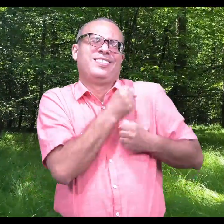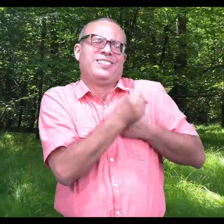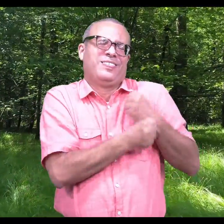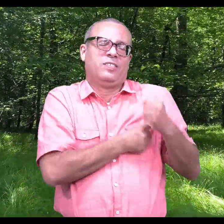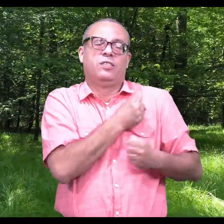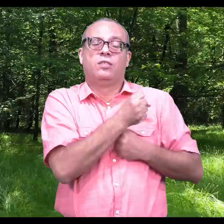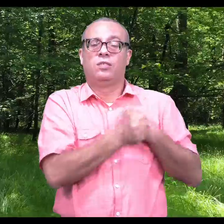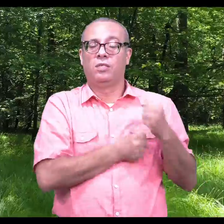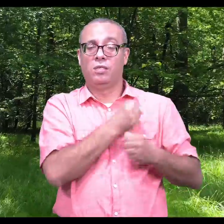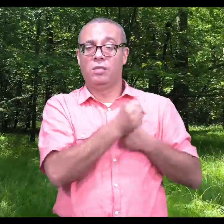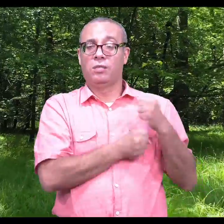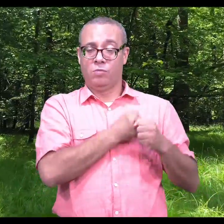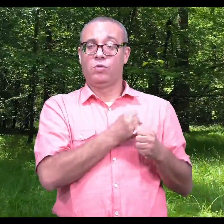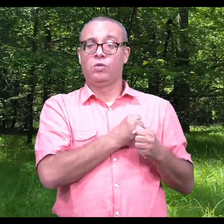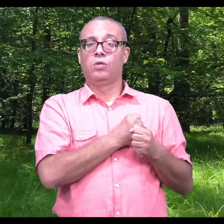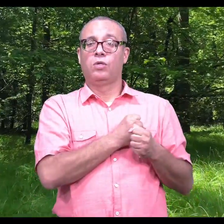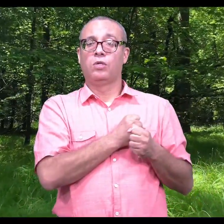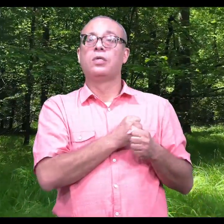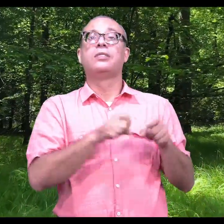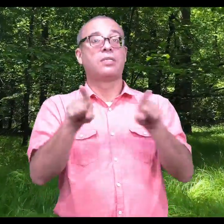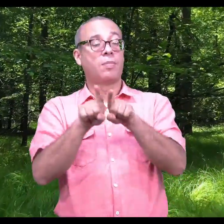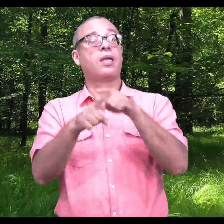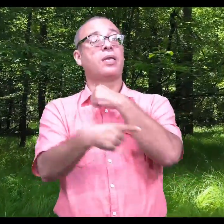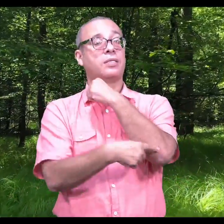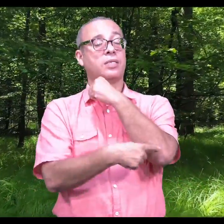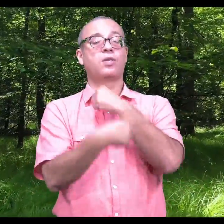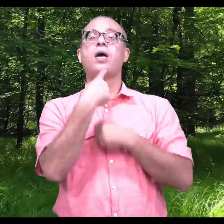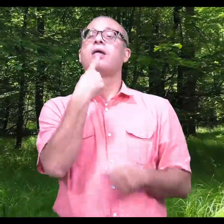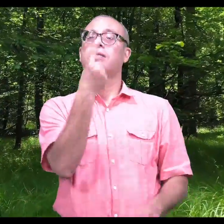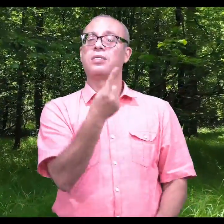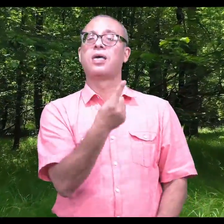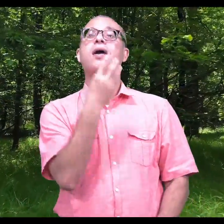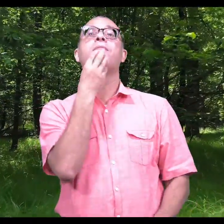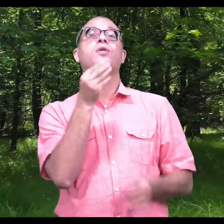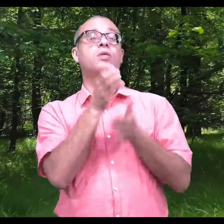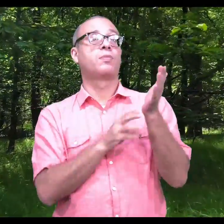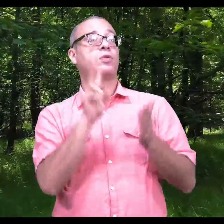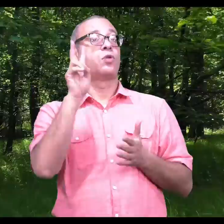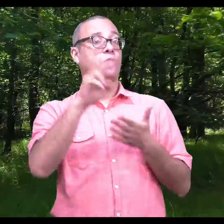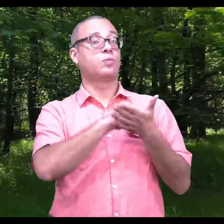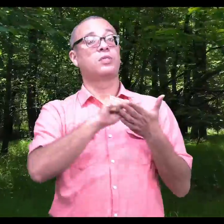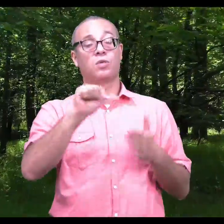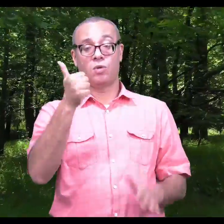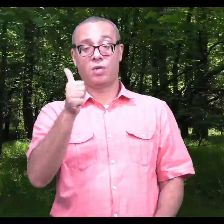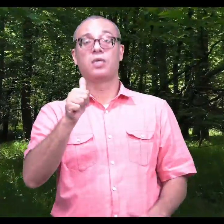aflicciones, incluyendo el hecho de haber sido tentado. Dice en Hebreos capítulo 2, versículo 10, que el autor de